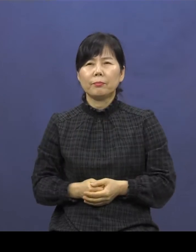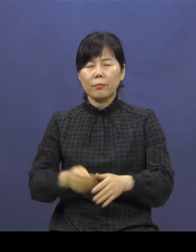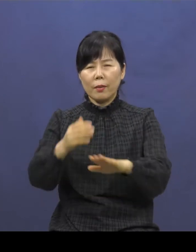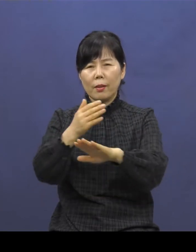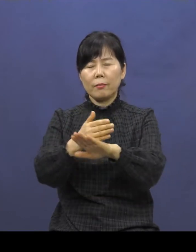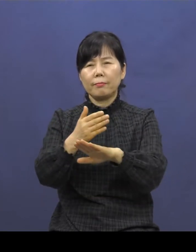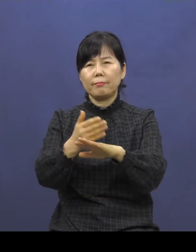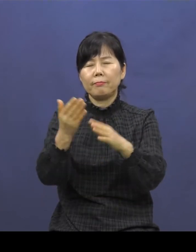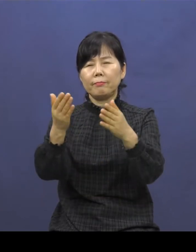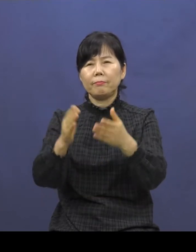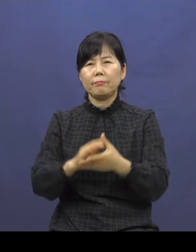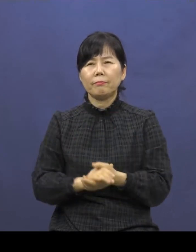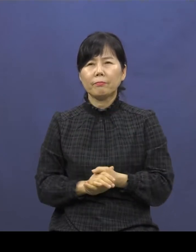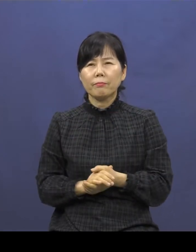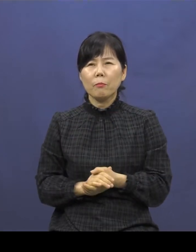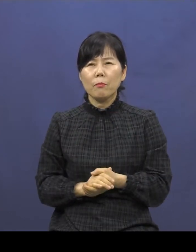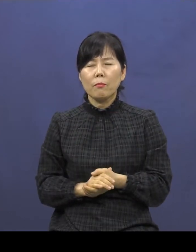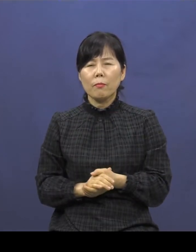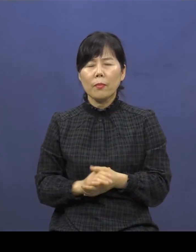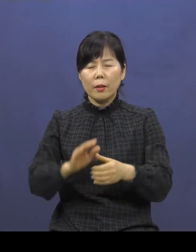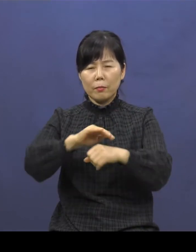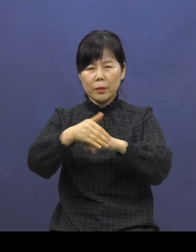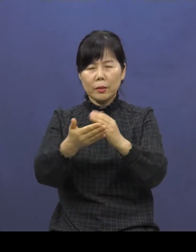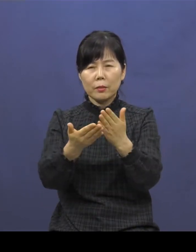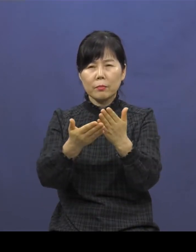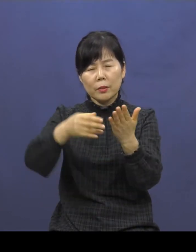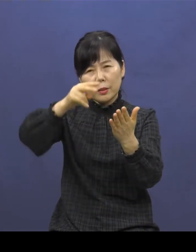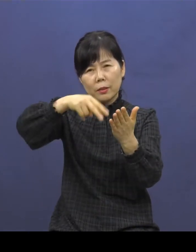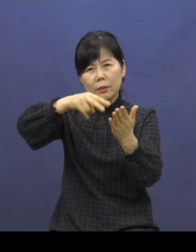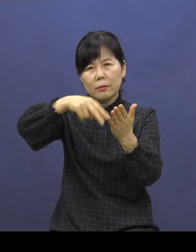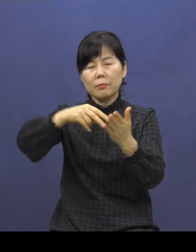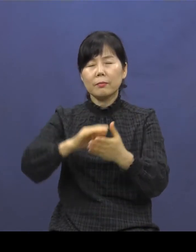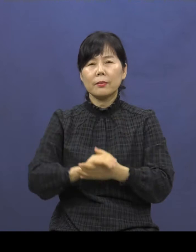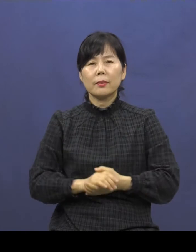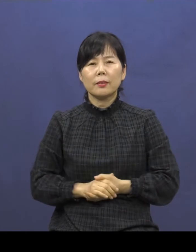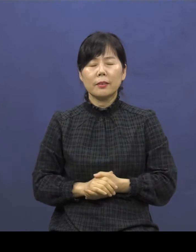믿고 오히려 감사를 드립니다. 말씀을 함께 나누겠습니다.